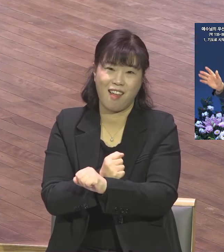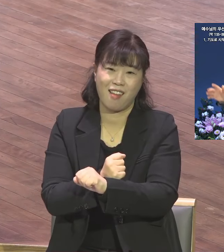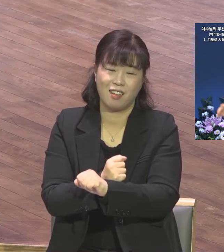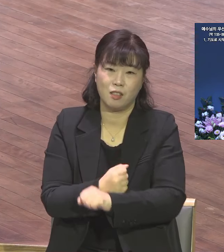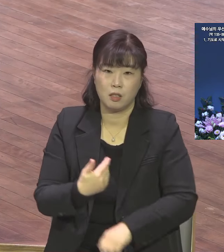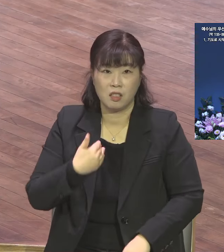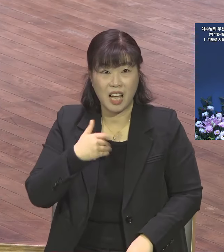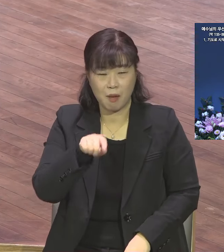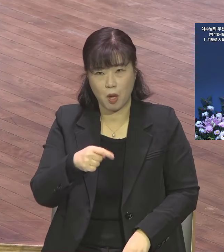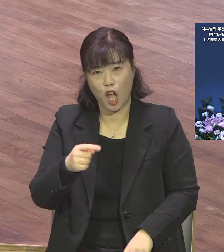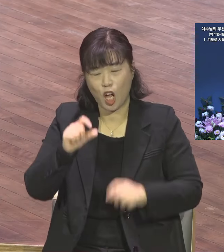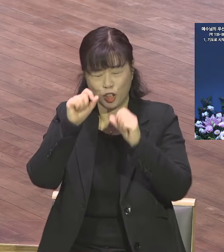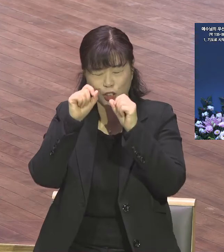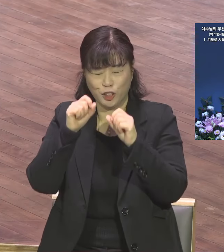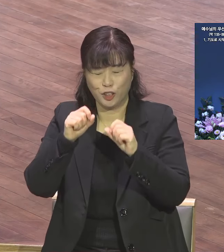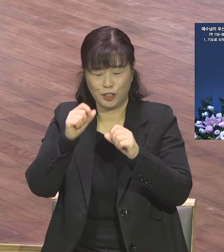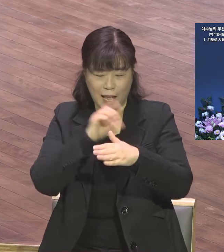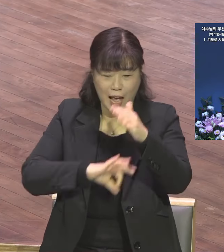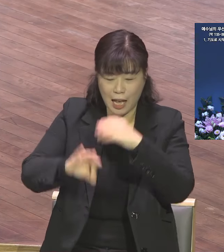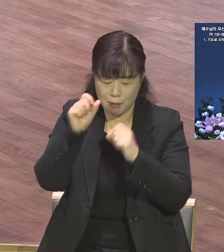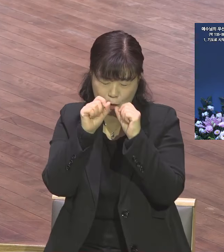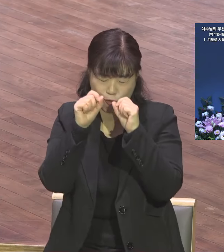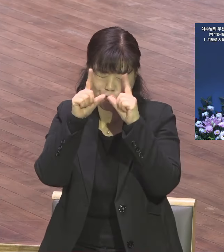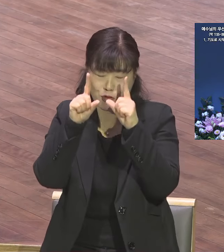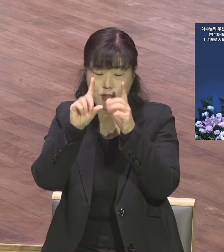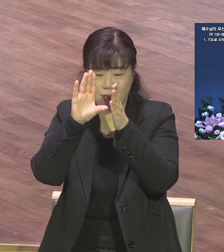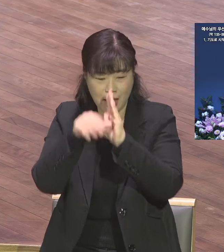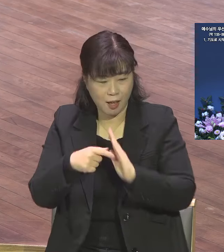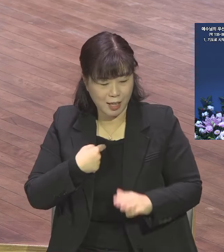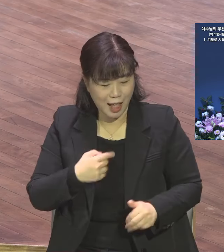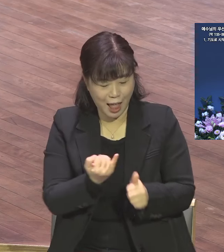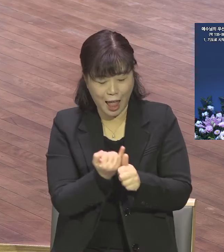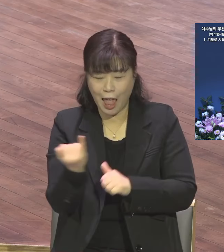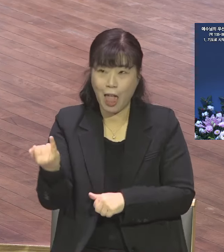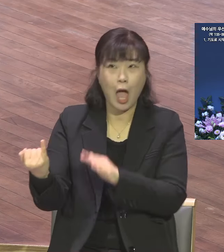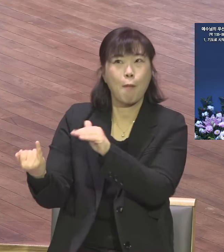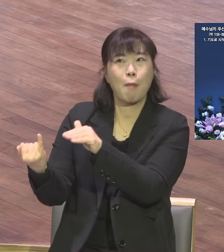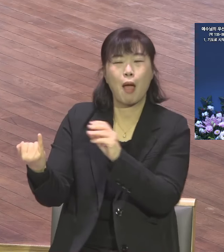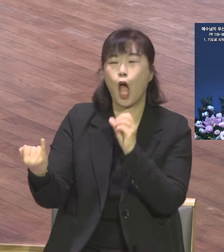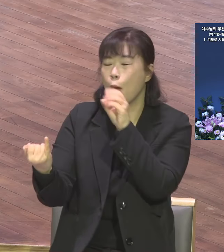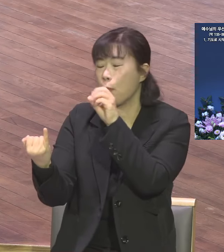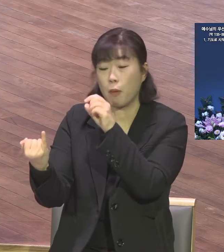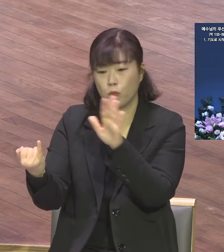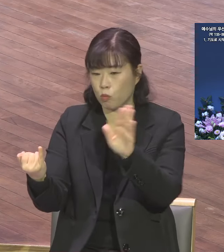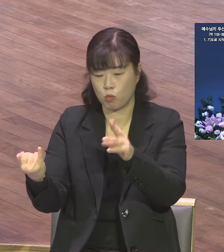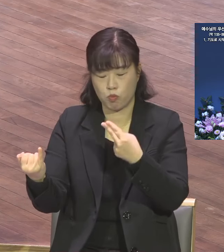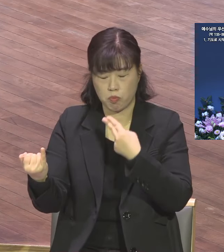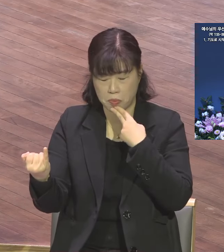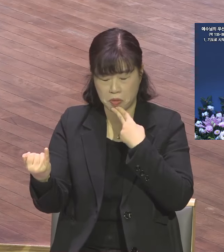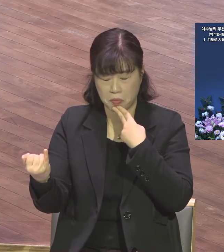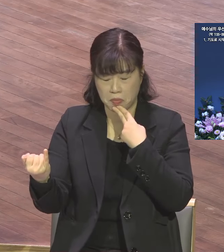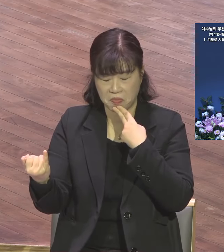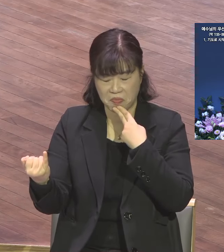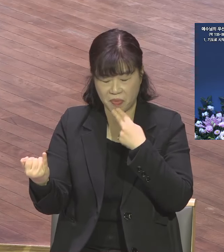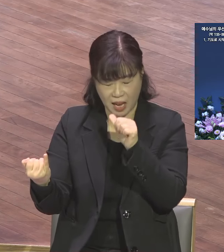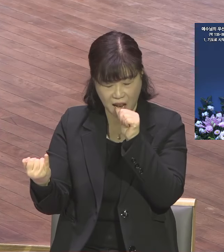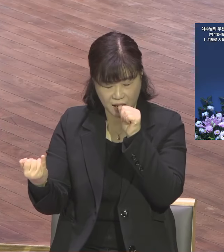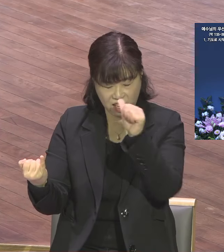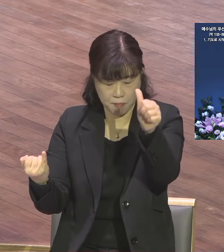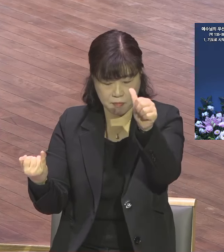아무하고도 대화는 제일 먼저 보는 것이 성경입니다. 하나님 말씀. 딱 카톡에 바로 나와 뜨잖아요. 오늘의